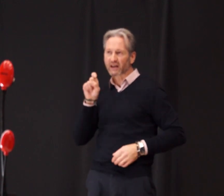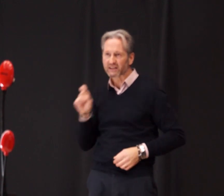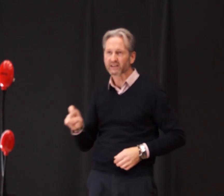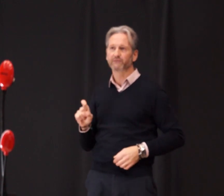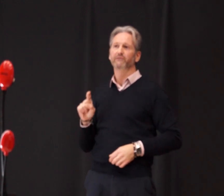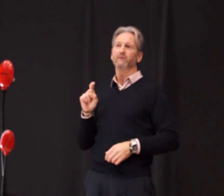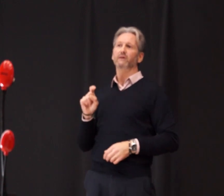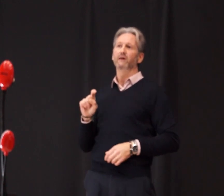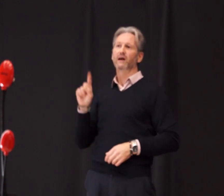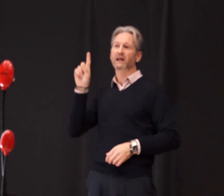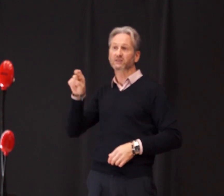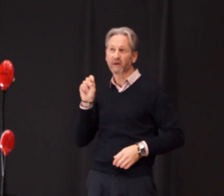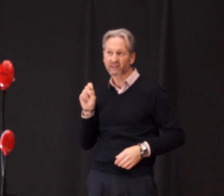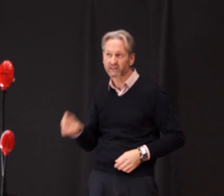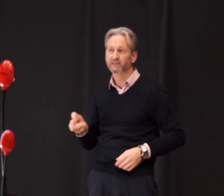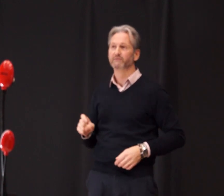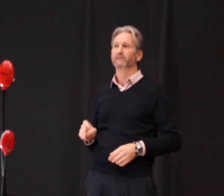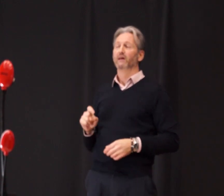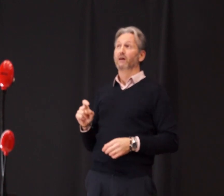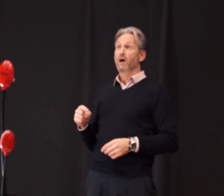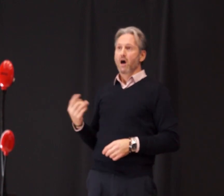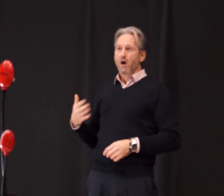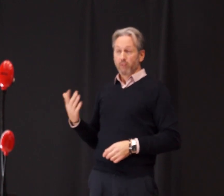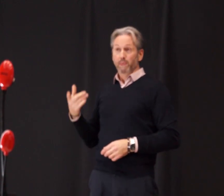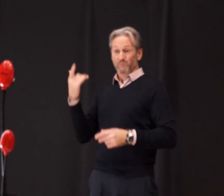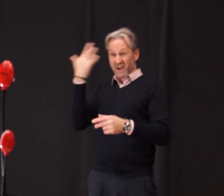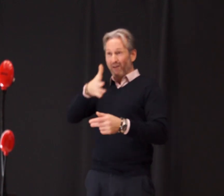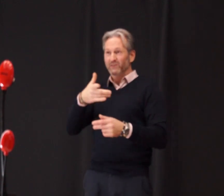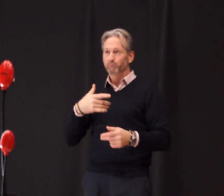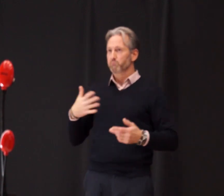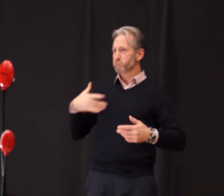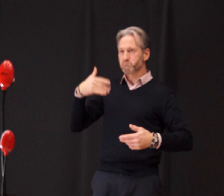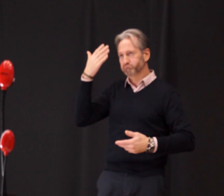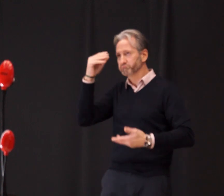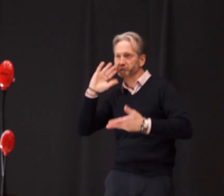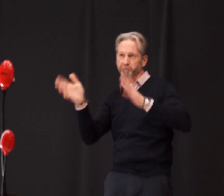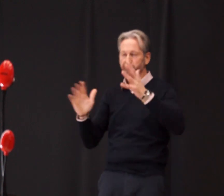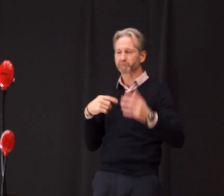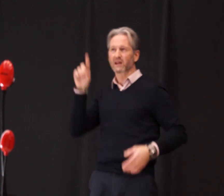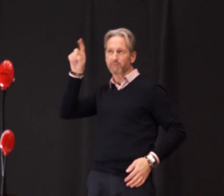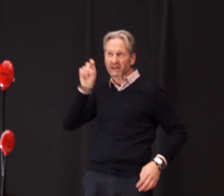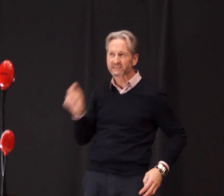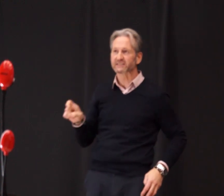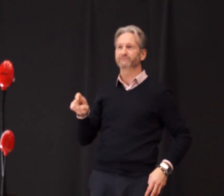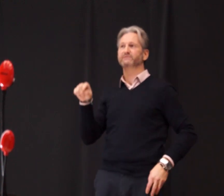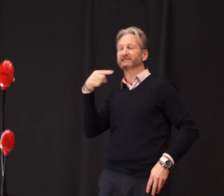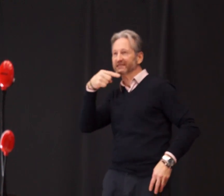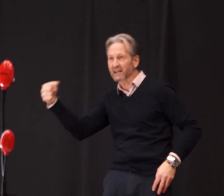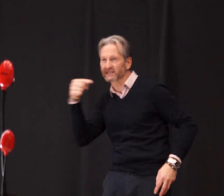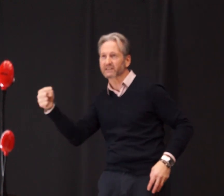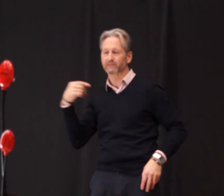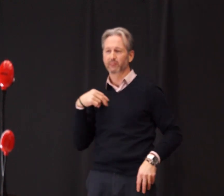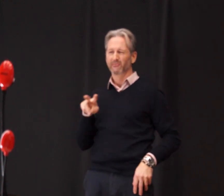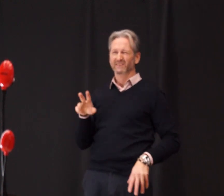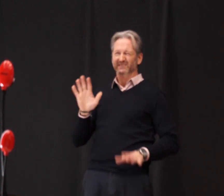Là, on parle par exemple vous savez qu'il y a plein de formes en langue française, les exclamatives, les négatives, les interrogatives,